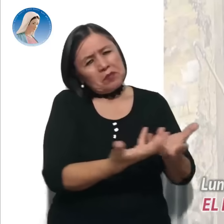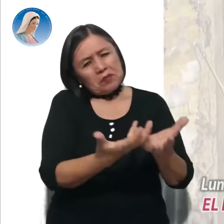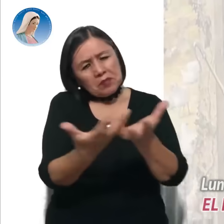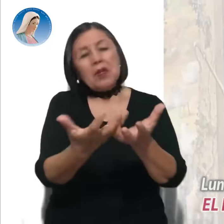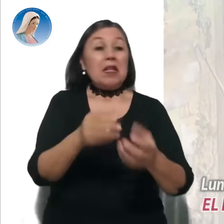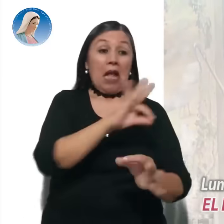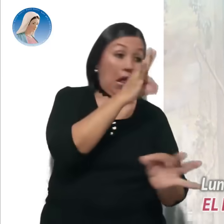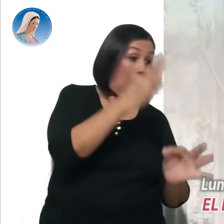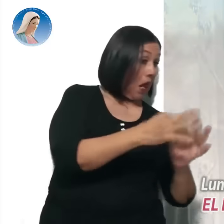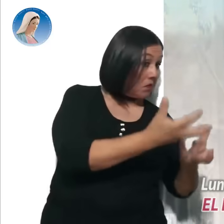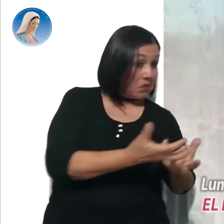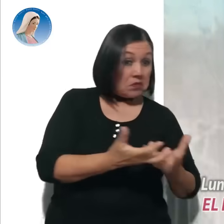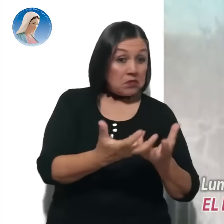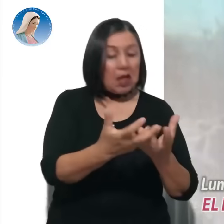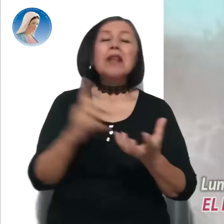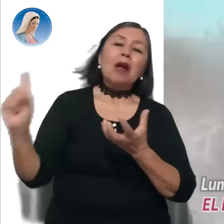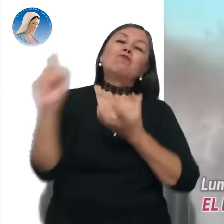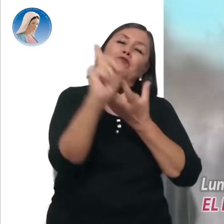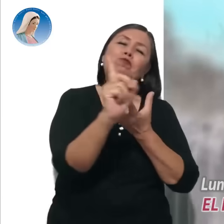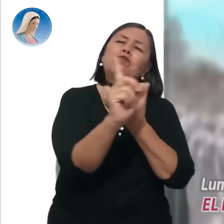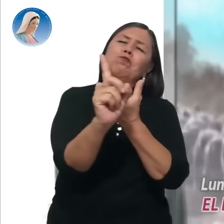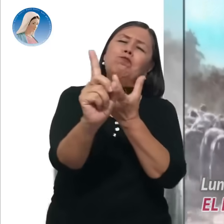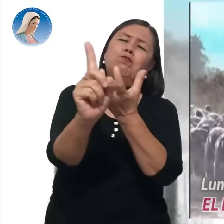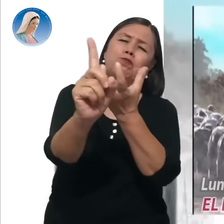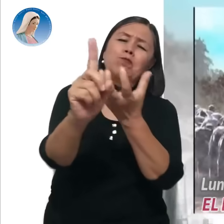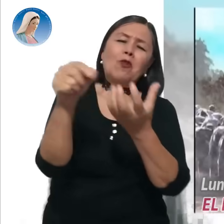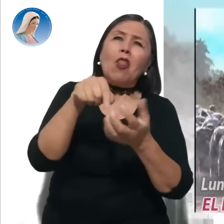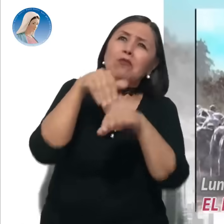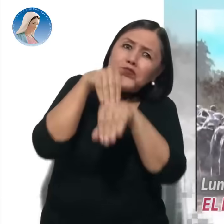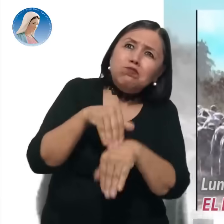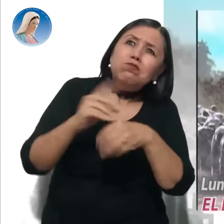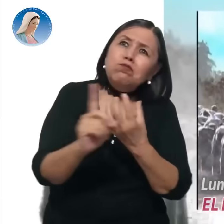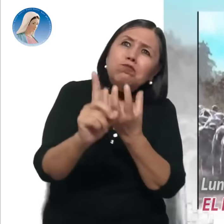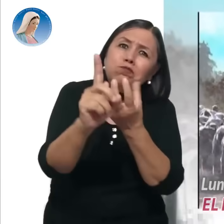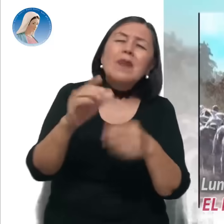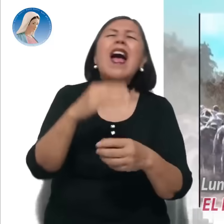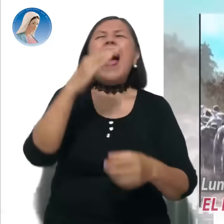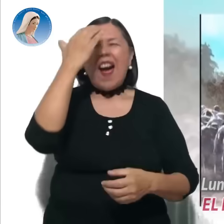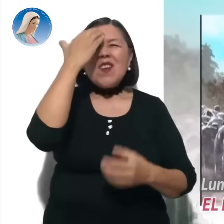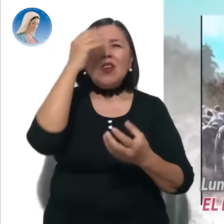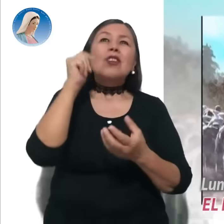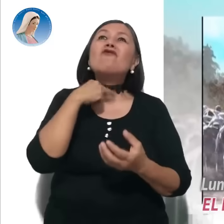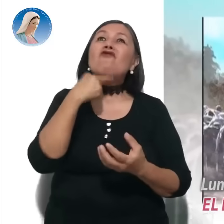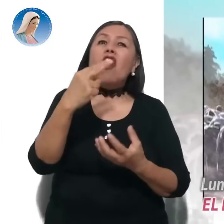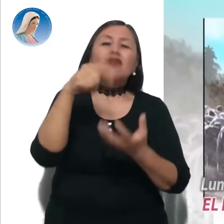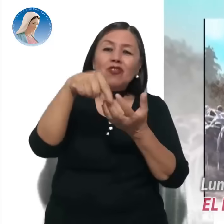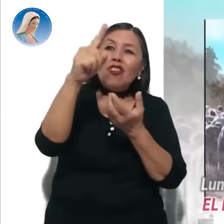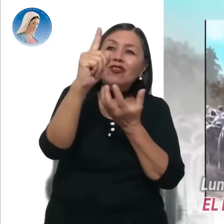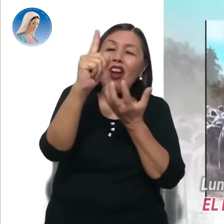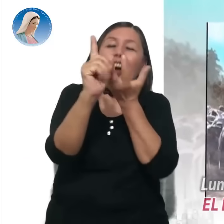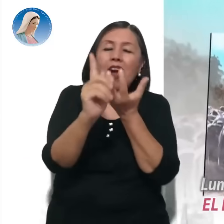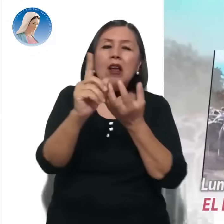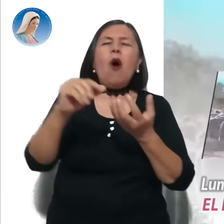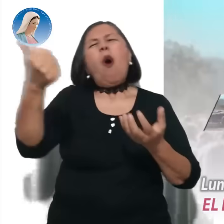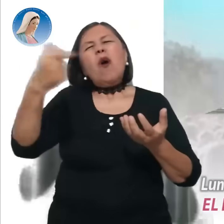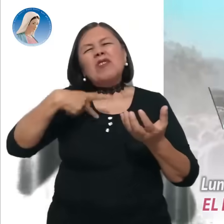Y cuando ha sacado todas sus ovejas, camina delante de ellas y ellas lo siguen, porque conocen su voz. Pero a